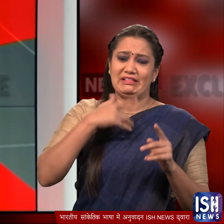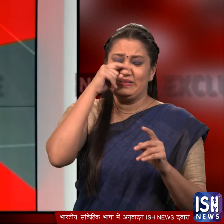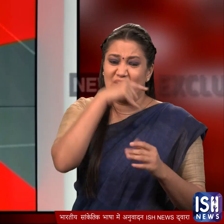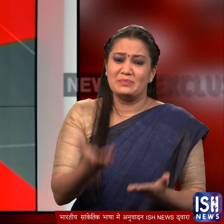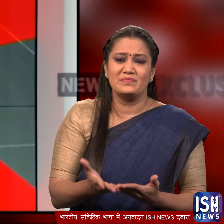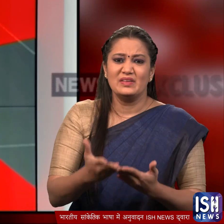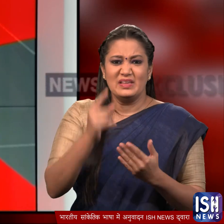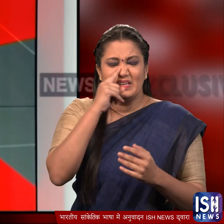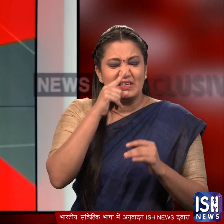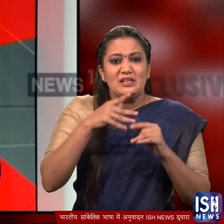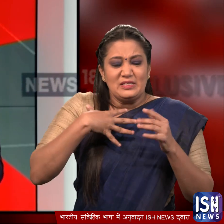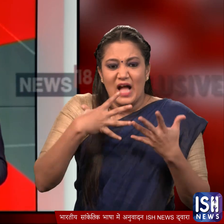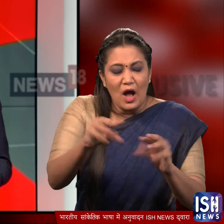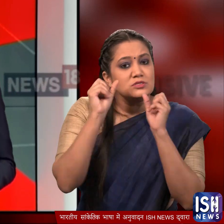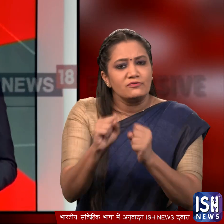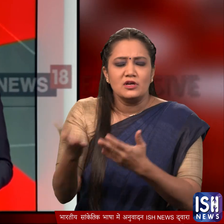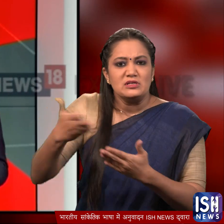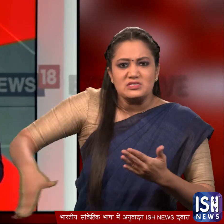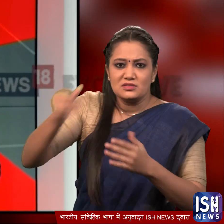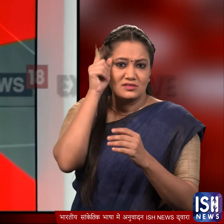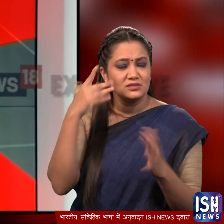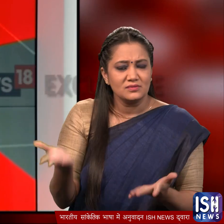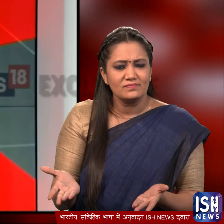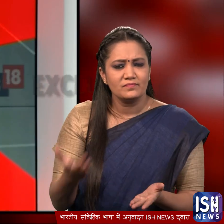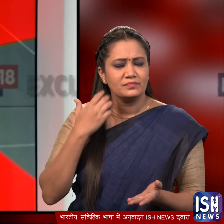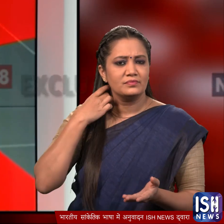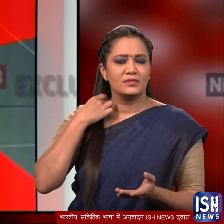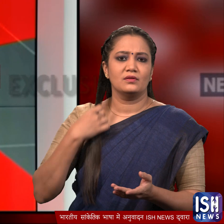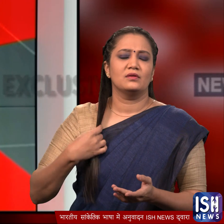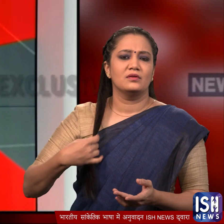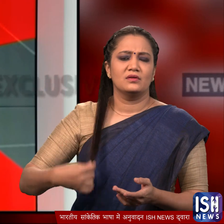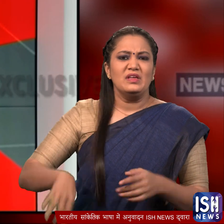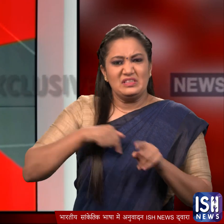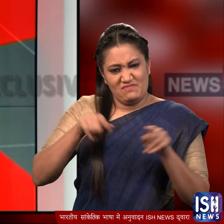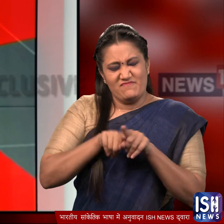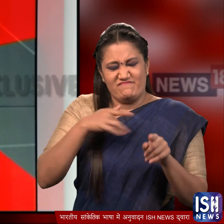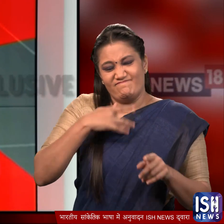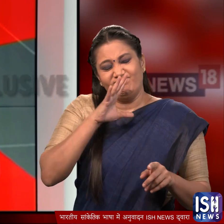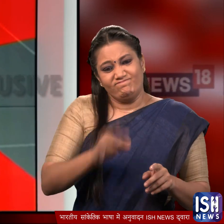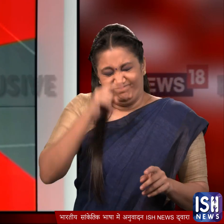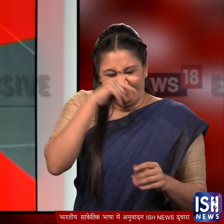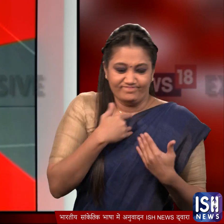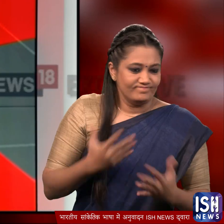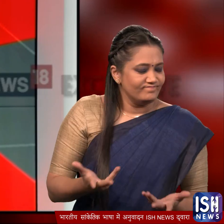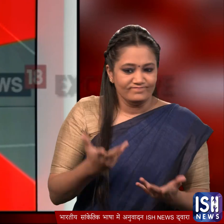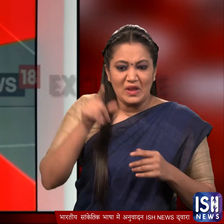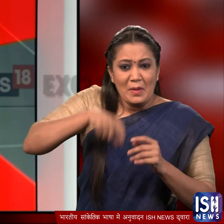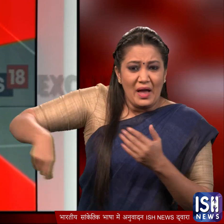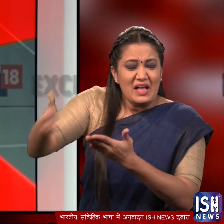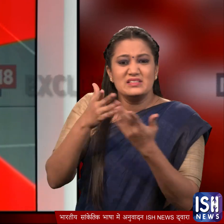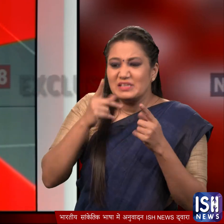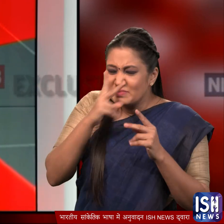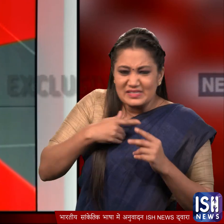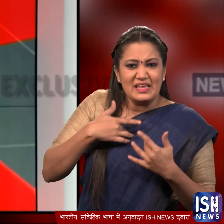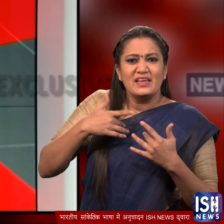समाज पर कलंक हैं, जिन्होंने लड़कियों का घर से निकलना भी मुश्किल कर दिया। यह हम सबके लिए शर्म से डूब मरने की बात है कि